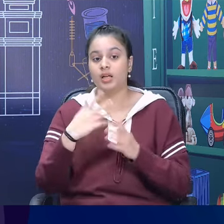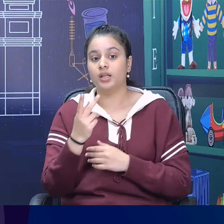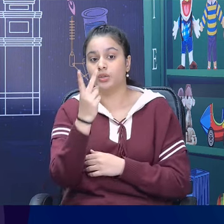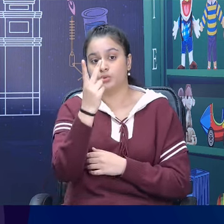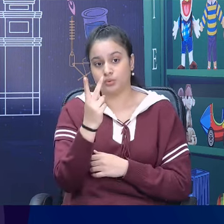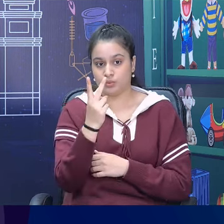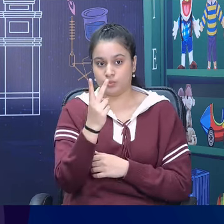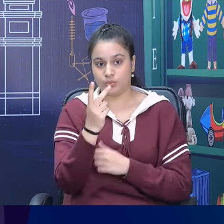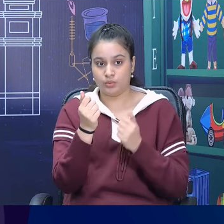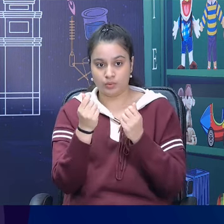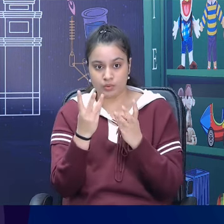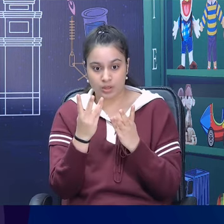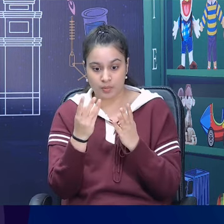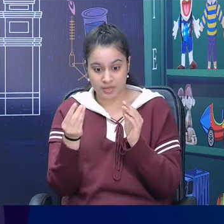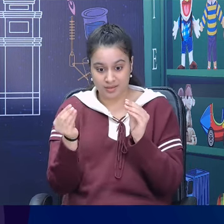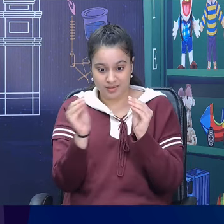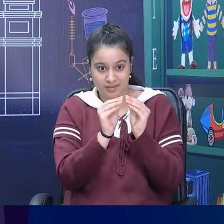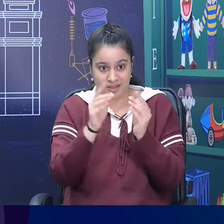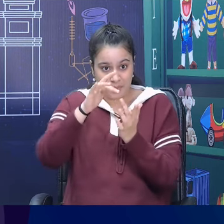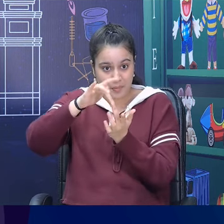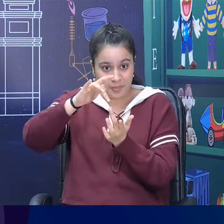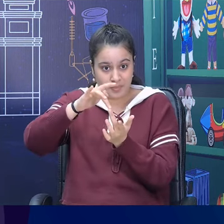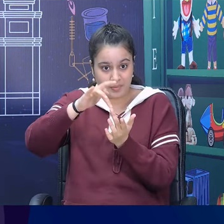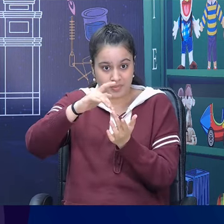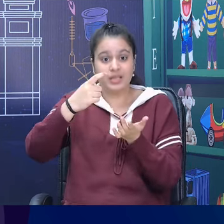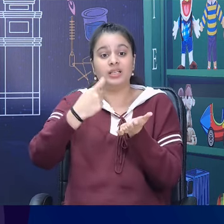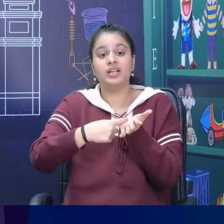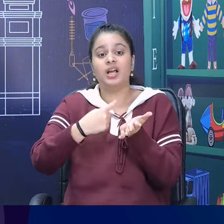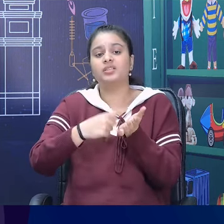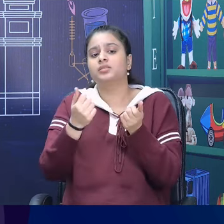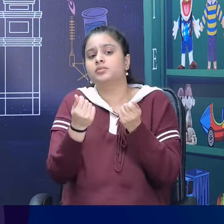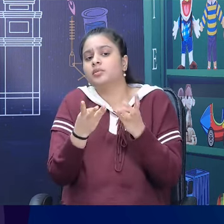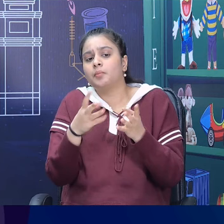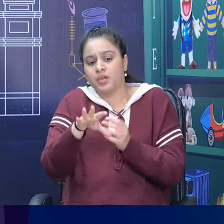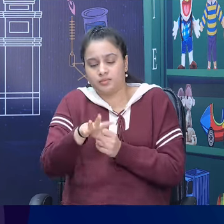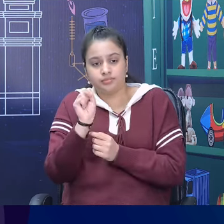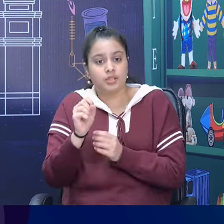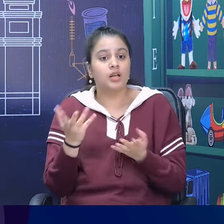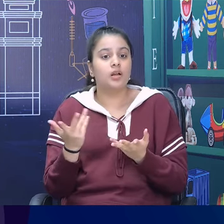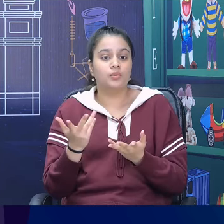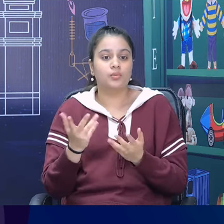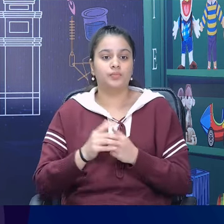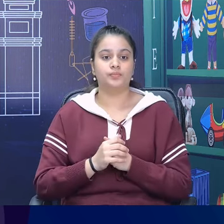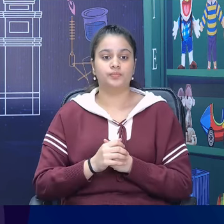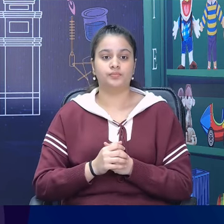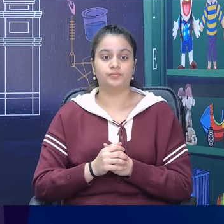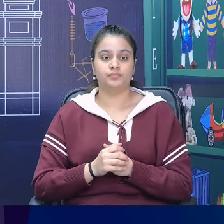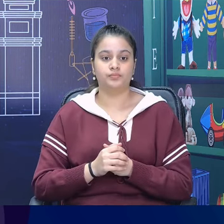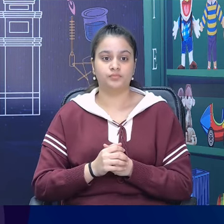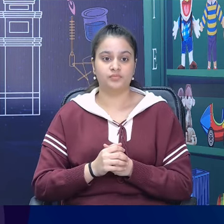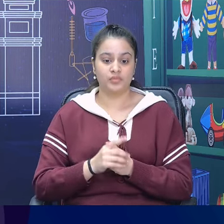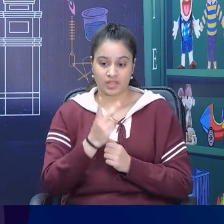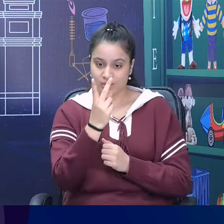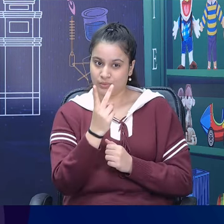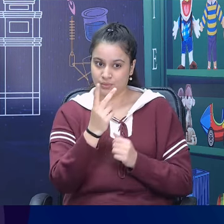नंबर को हम फाइंड करेंगे किसी भी दो नंबर के बीच में जो हमारे दो रेशनल नंबर है उनके बीच में अनलिमिटेड रेशनल